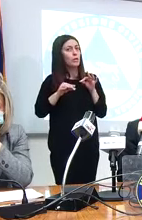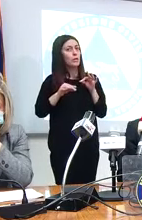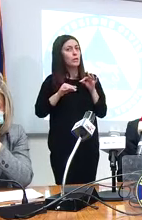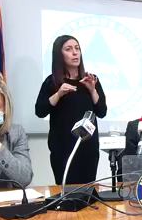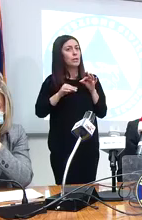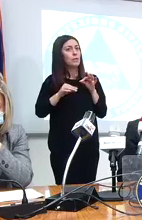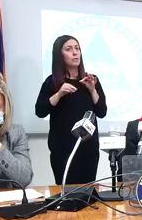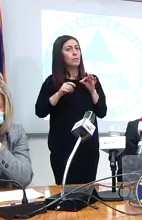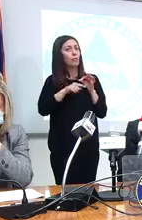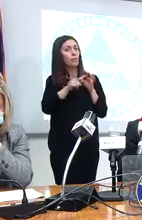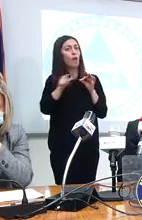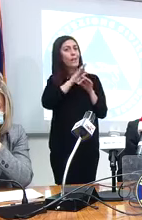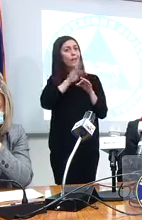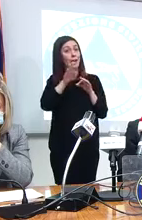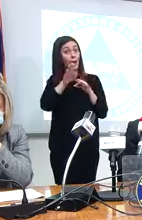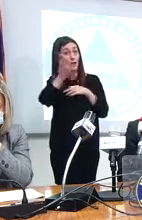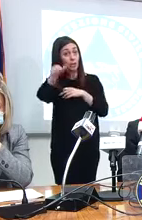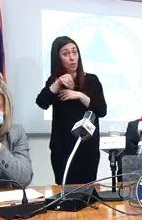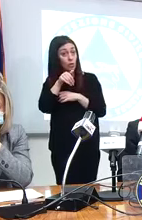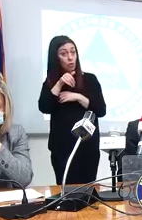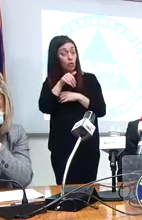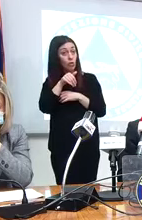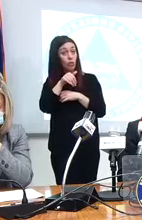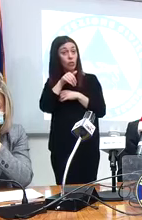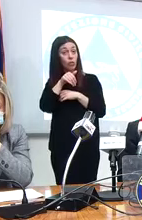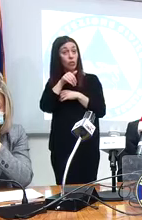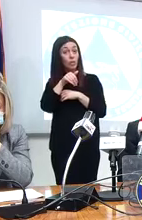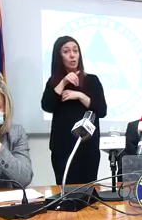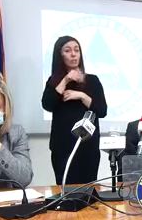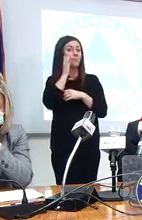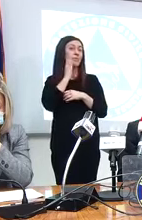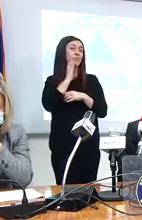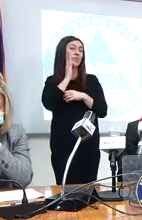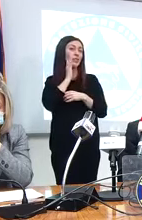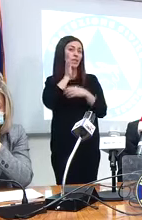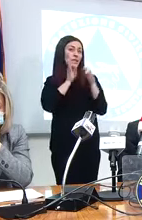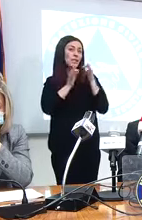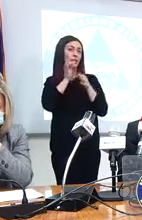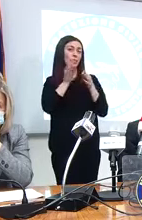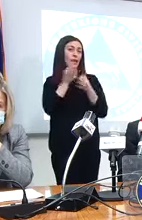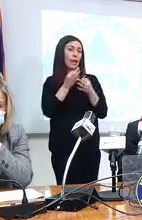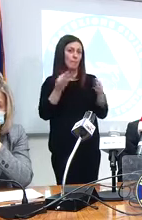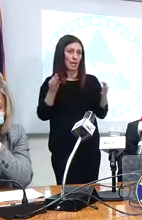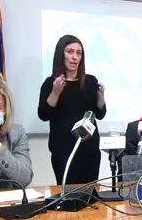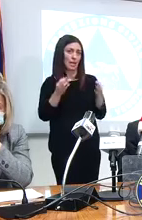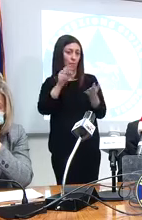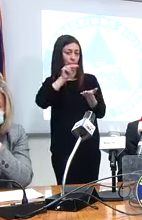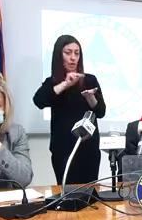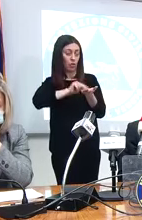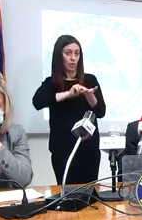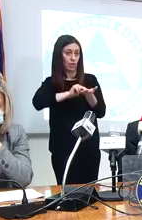CUP, si mettono tutti a chiamare. Chi? Quindi se può spiegare bene chi aveva avuto già una prenotazione, poi è stato richiamato dall'ospedale